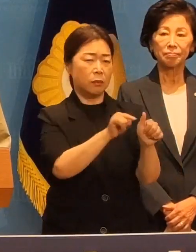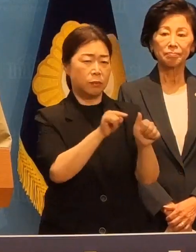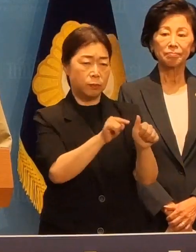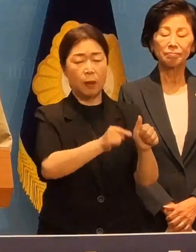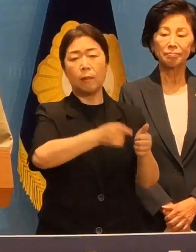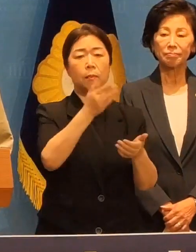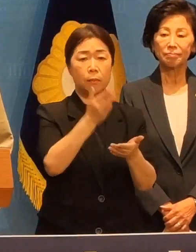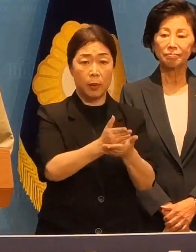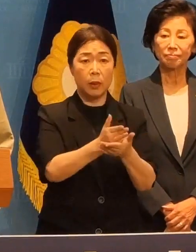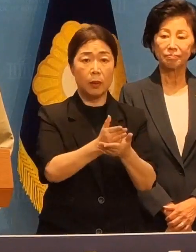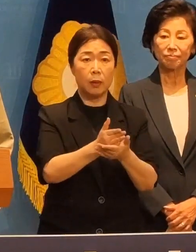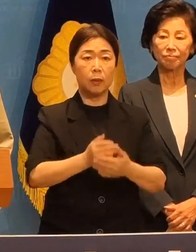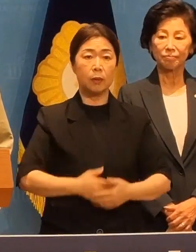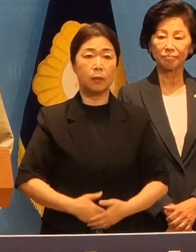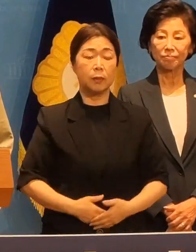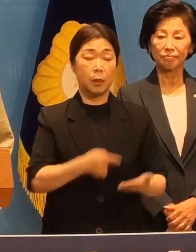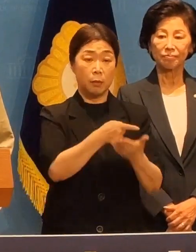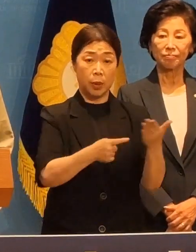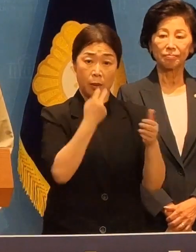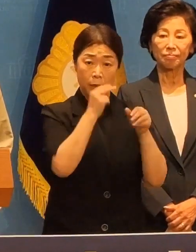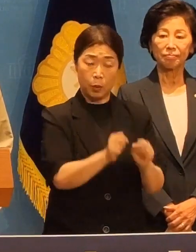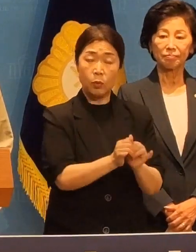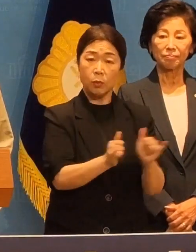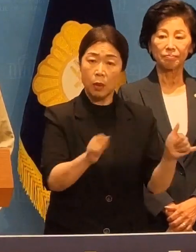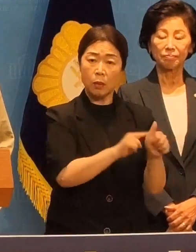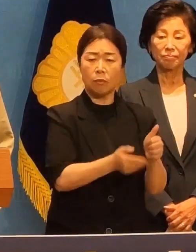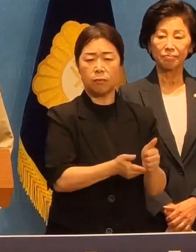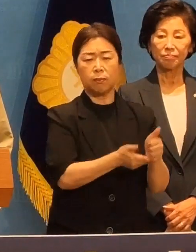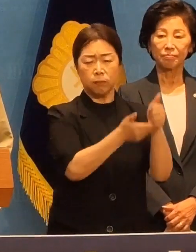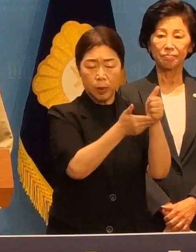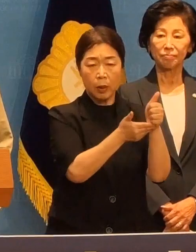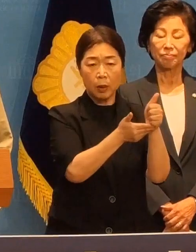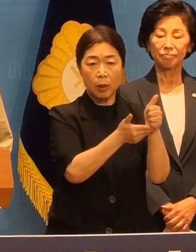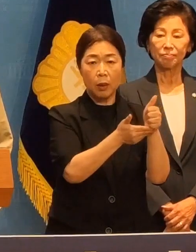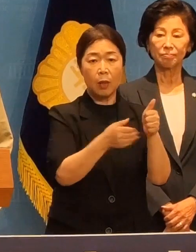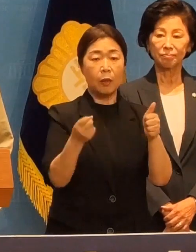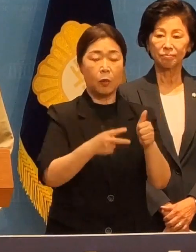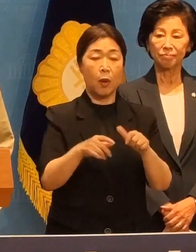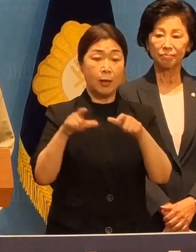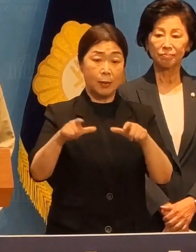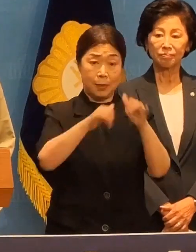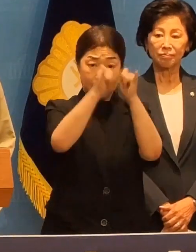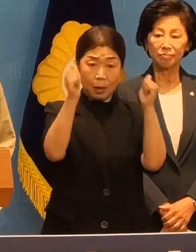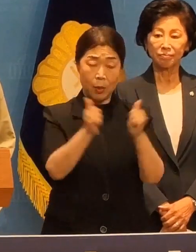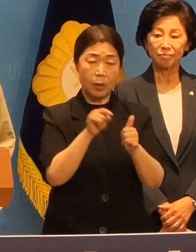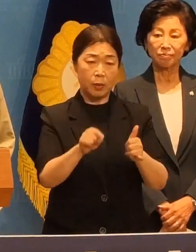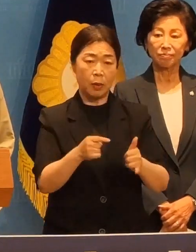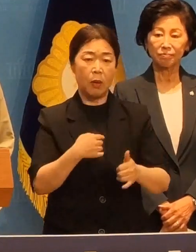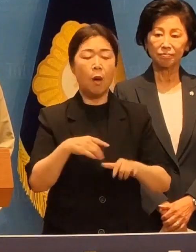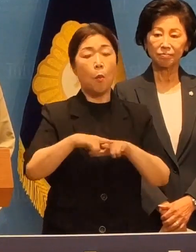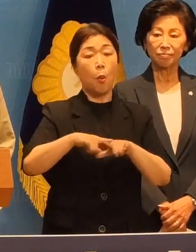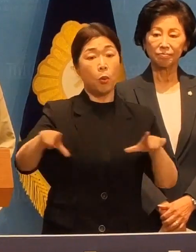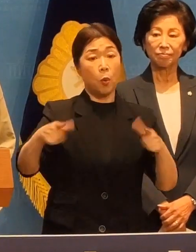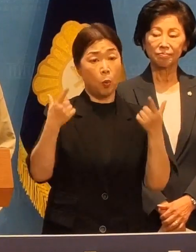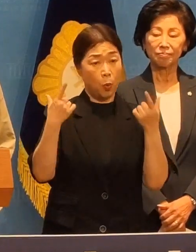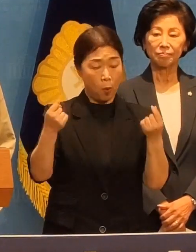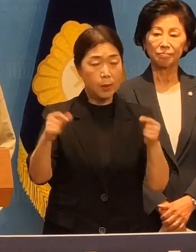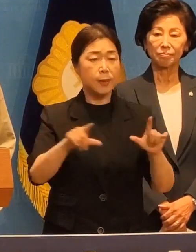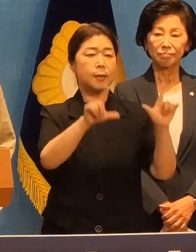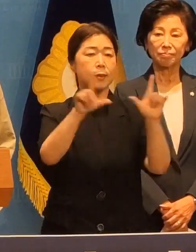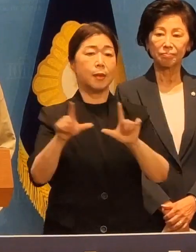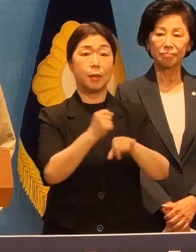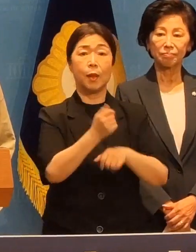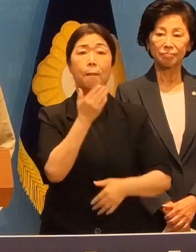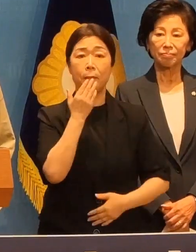안 됩니다. 피해 생존자들이 존엄을 회복하고 지역사회에서 평범한 시민으로